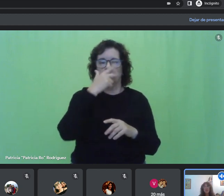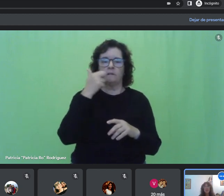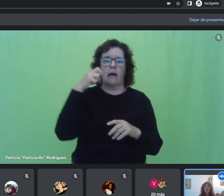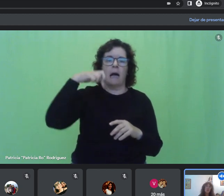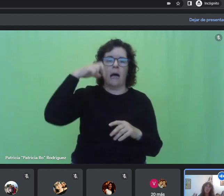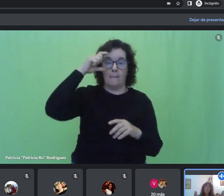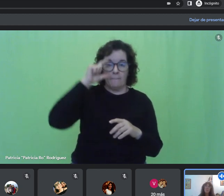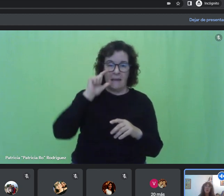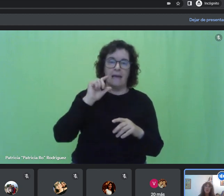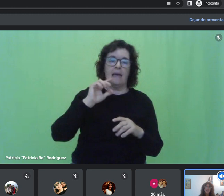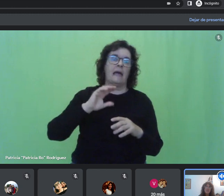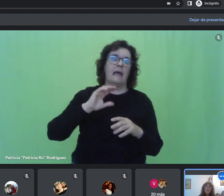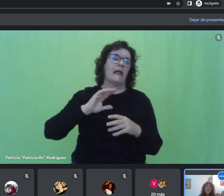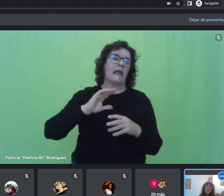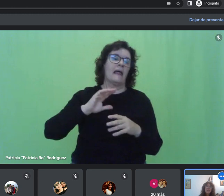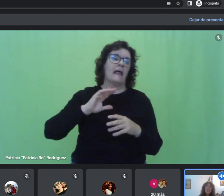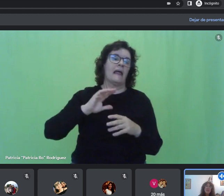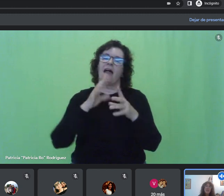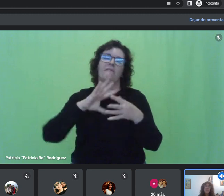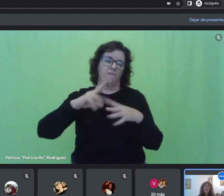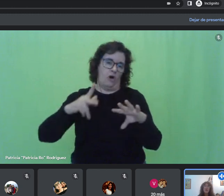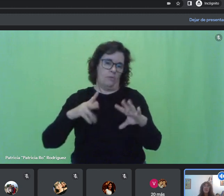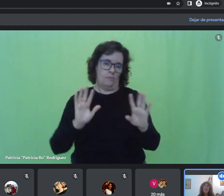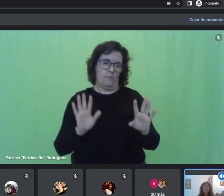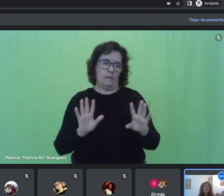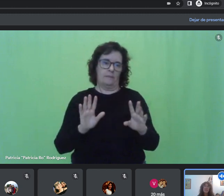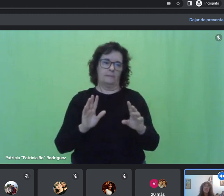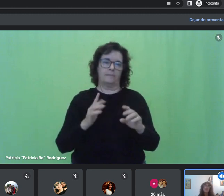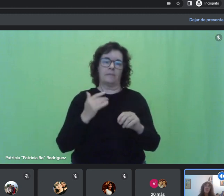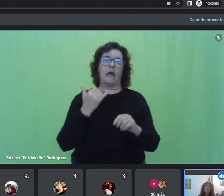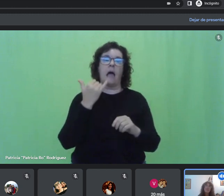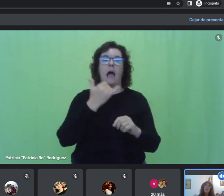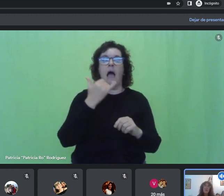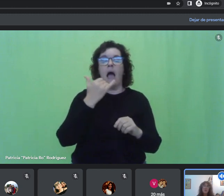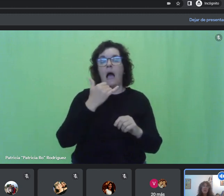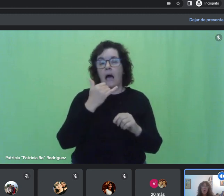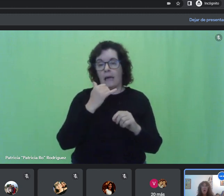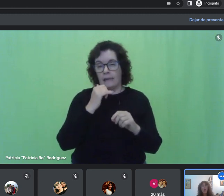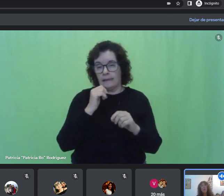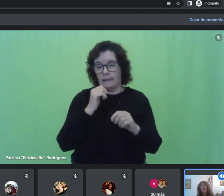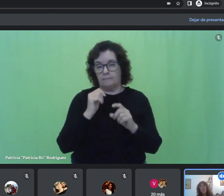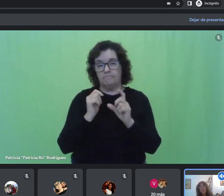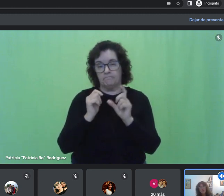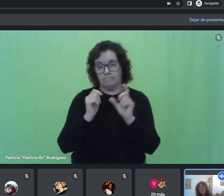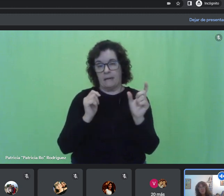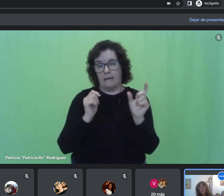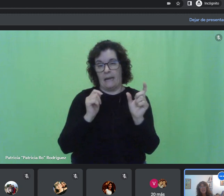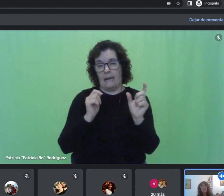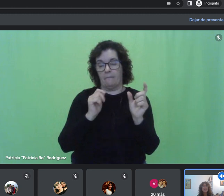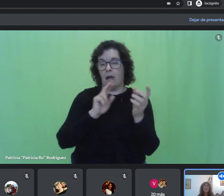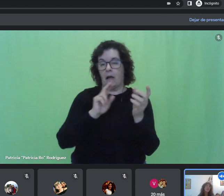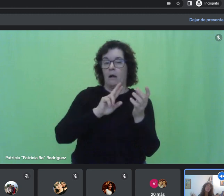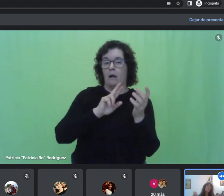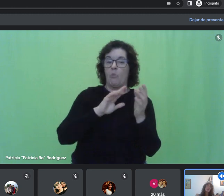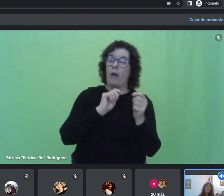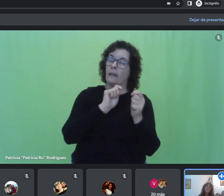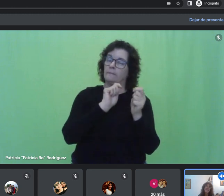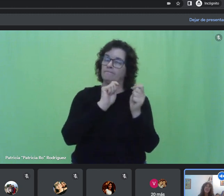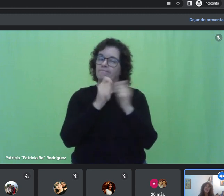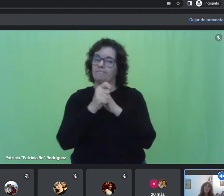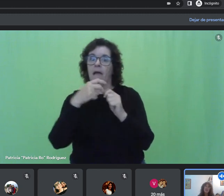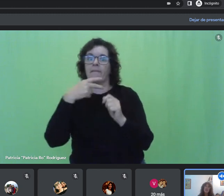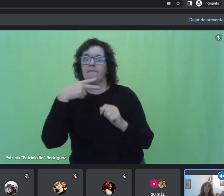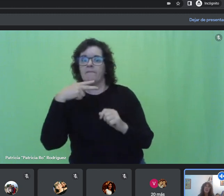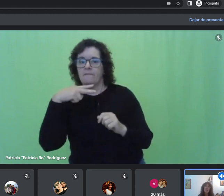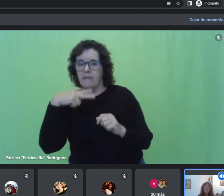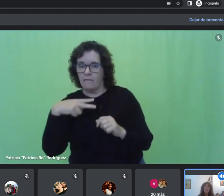sustantivos y como support y que pueden transformarse en verbos o verbos que se nominalizan, que